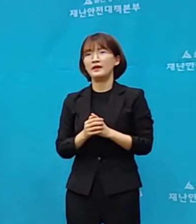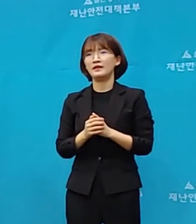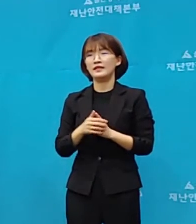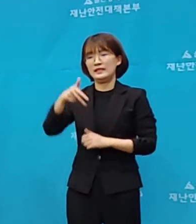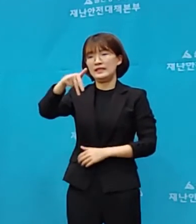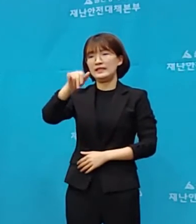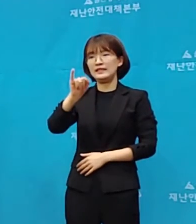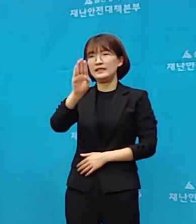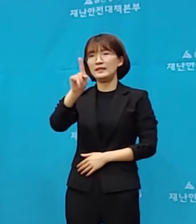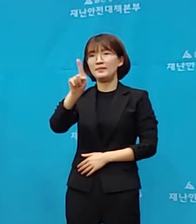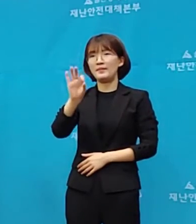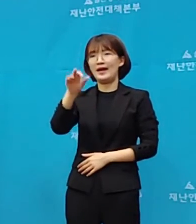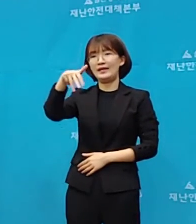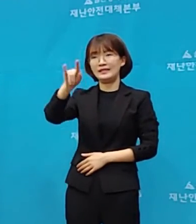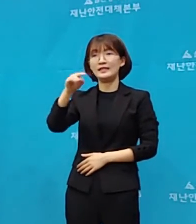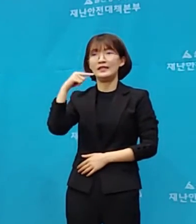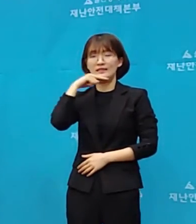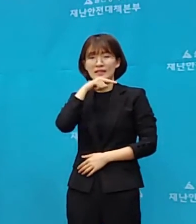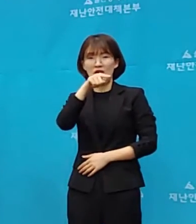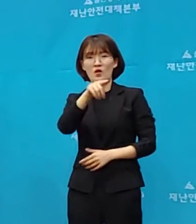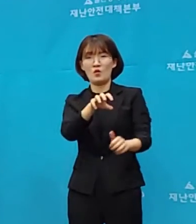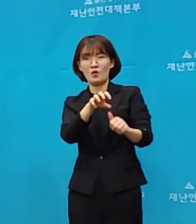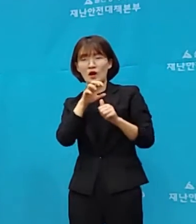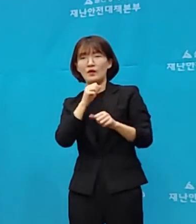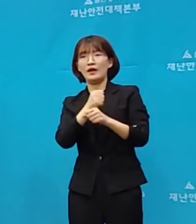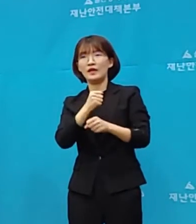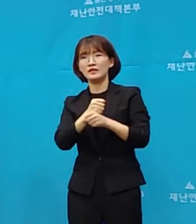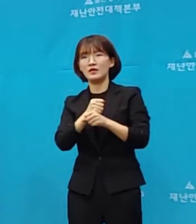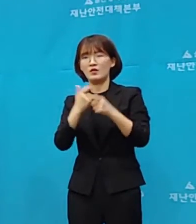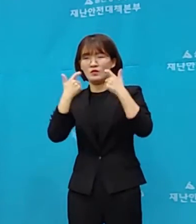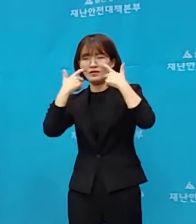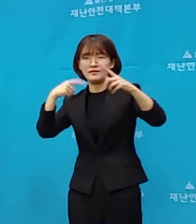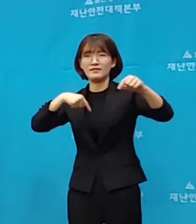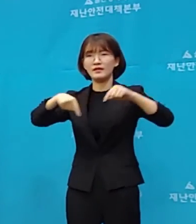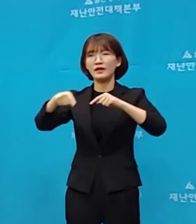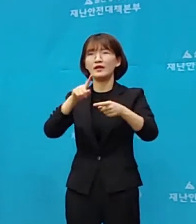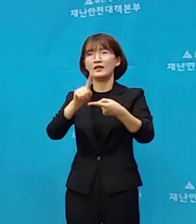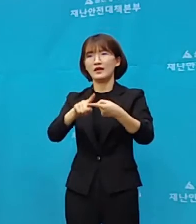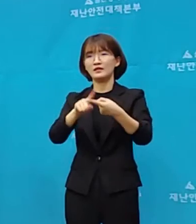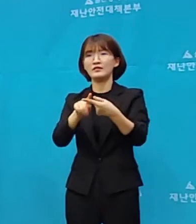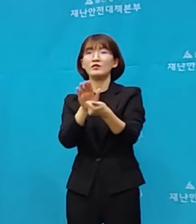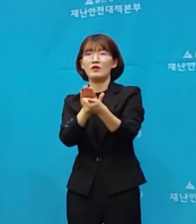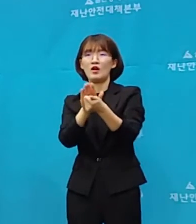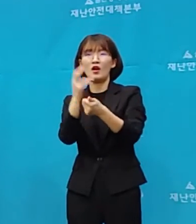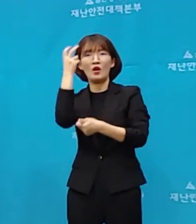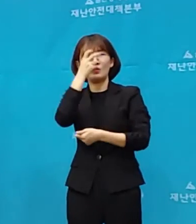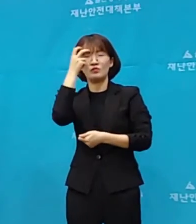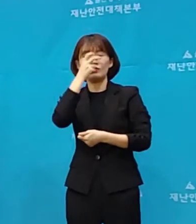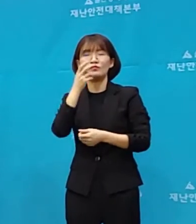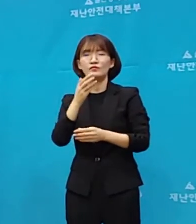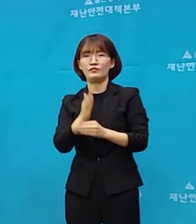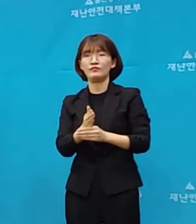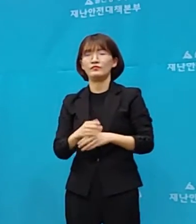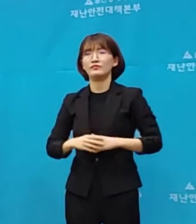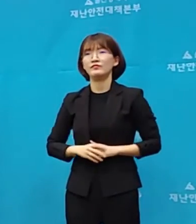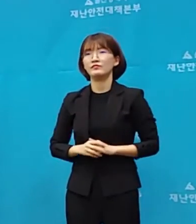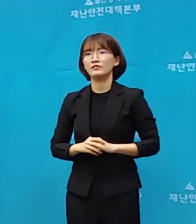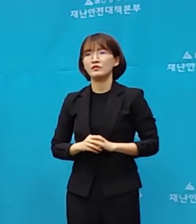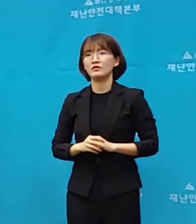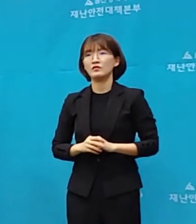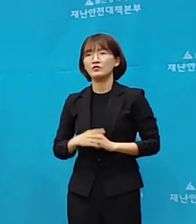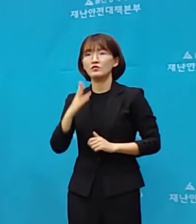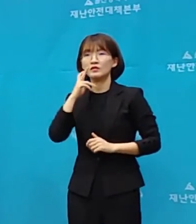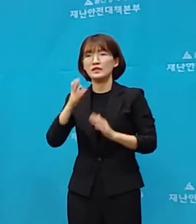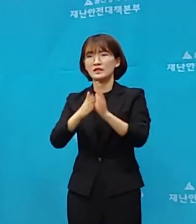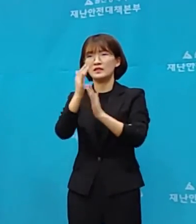지방채 발행을 통해 적극적이고 확정적인 재정정책도 검토하겠습니다. 울산